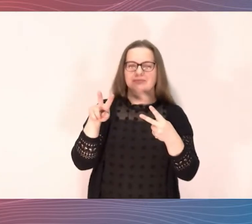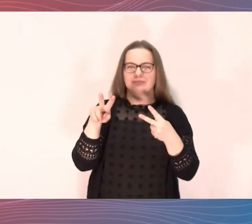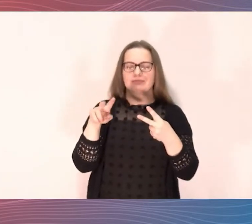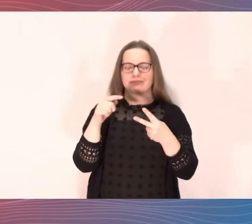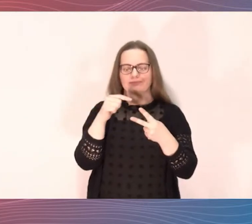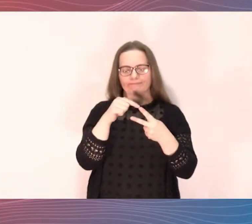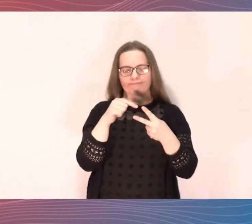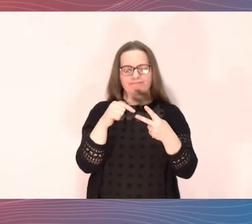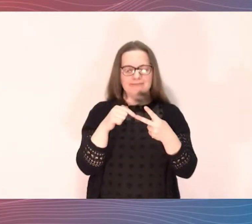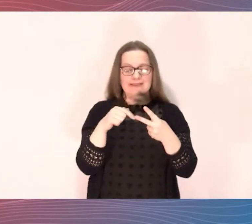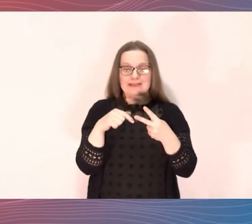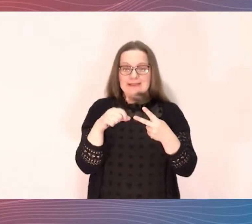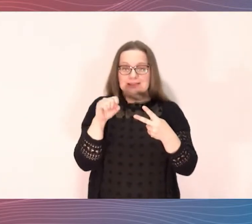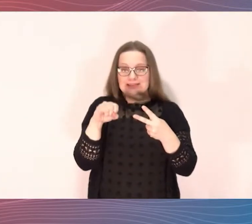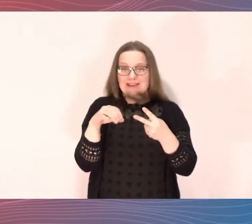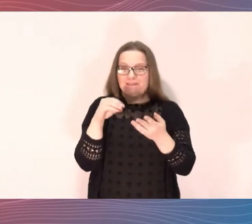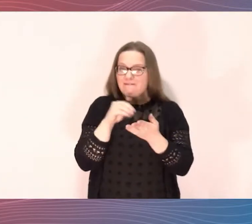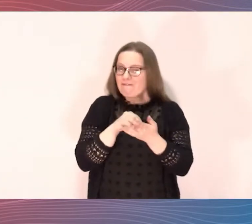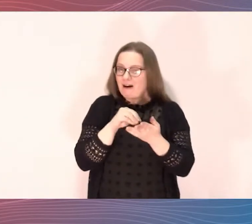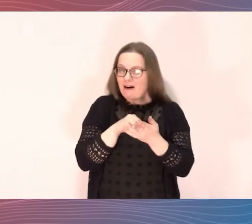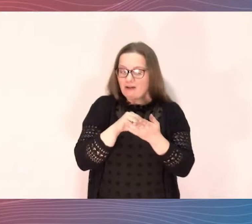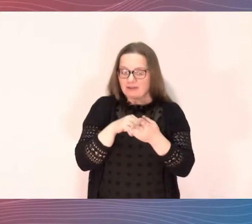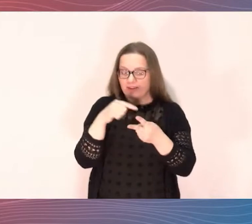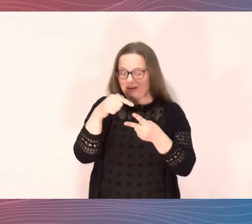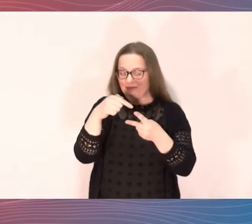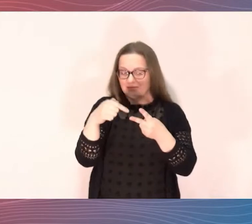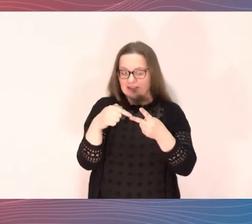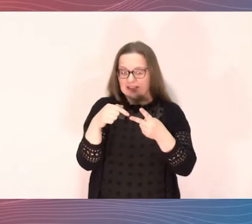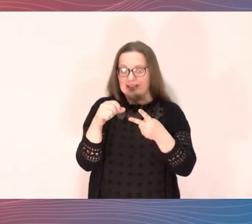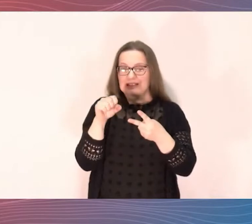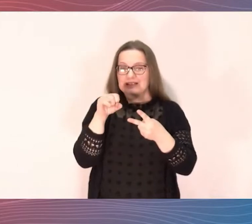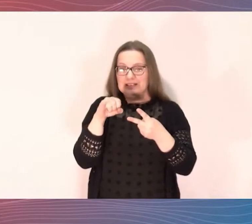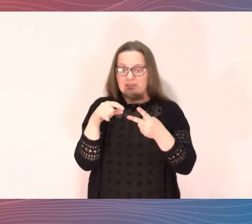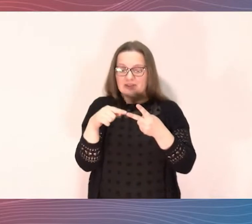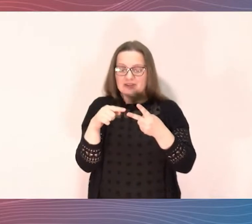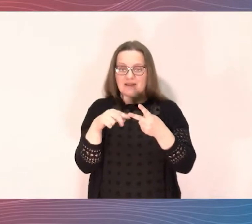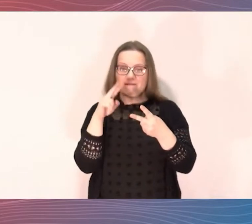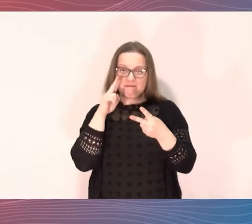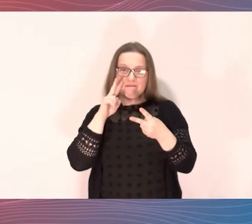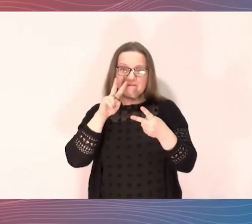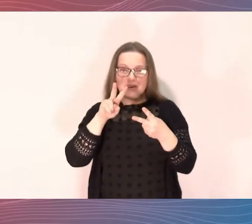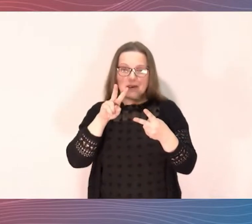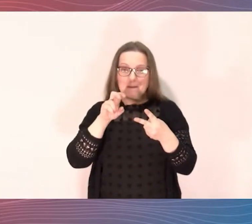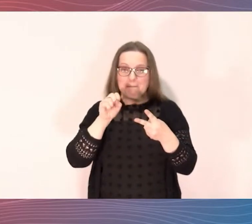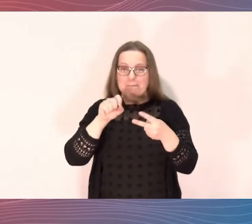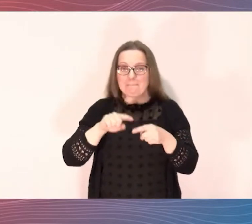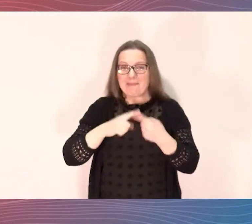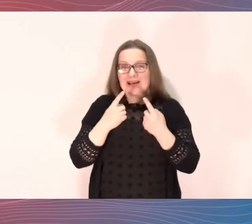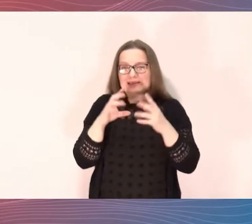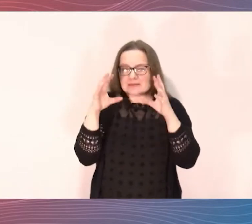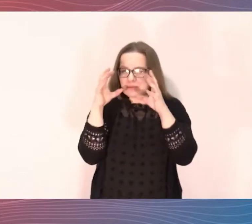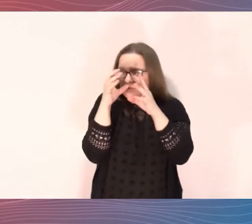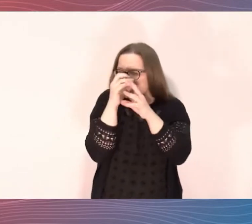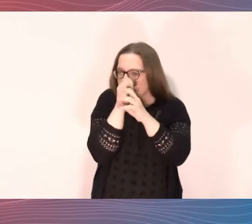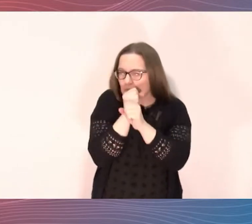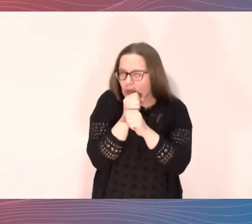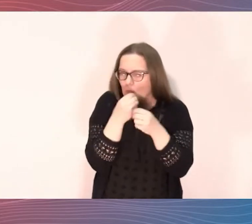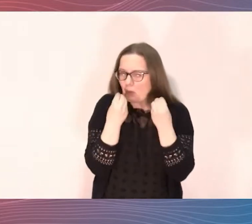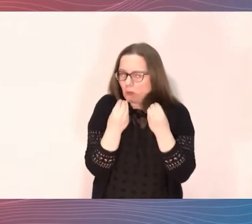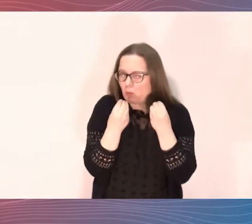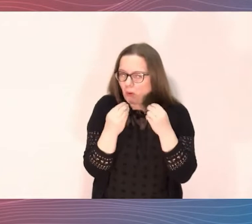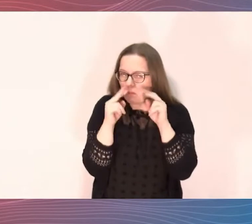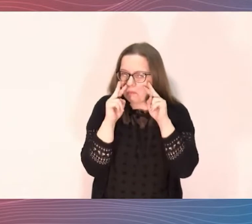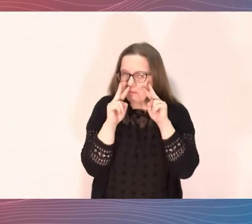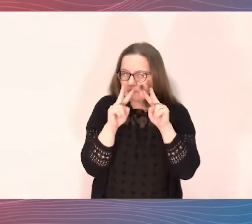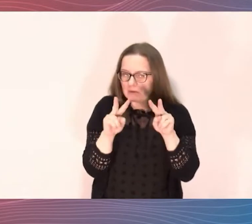Se não houver luz, não adianta você ter visão. Você não enxergaria nada. Mas não adianta ter